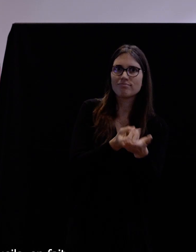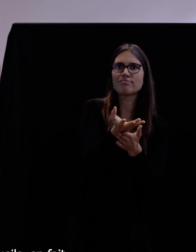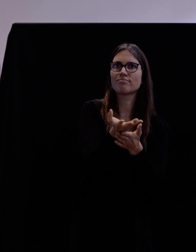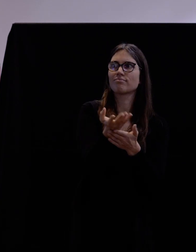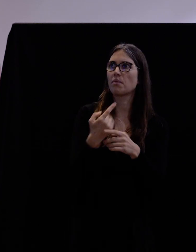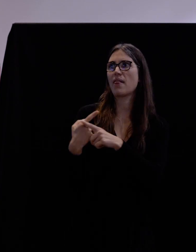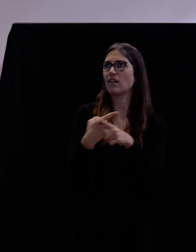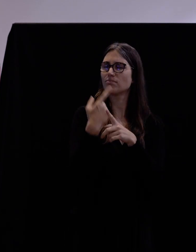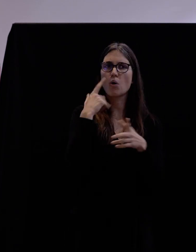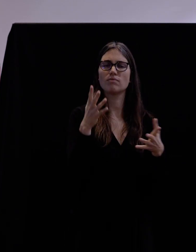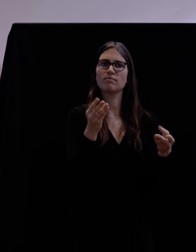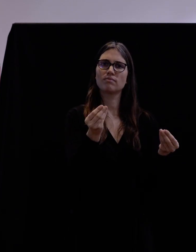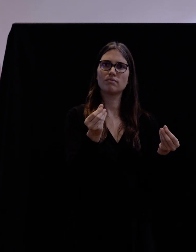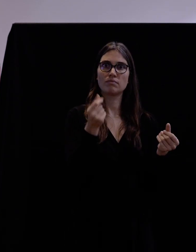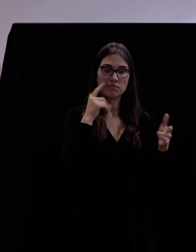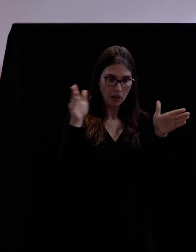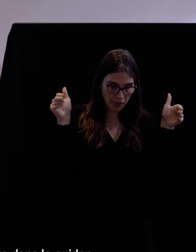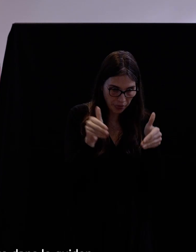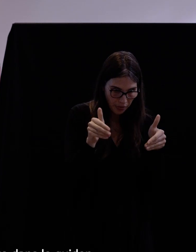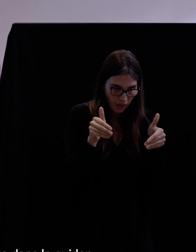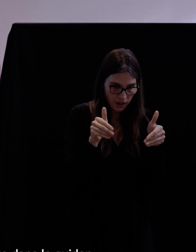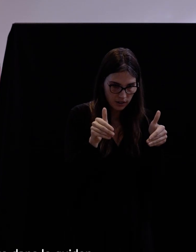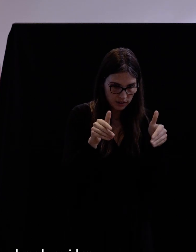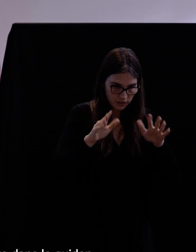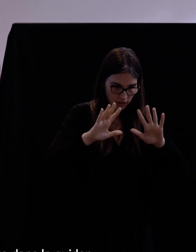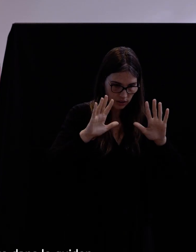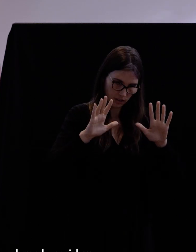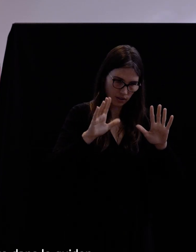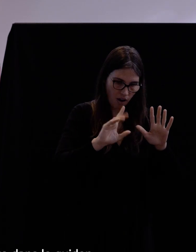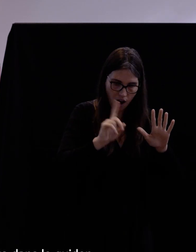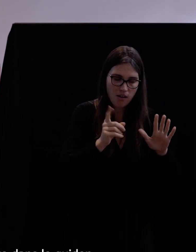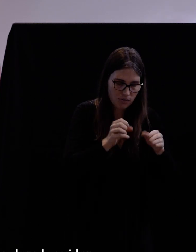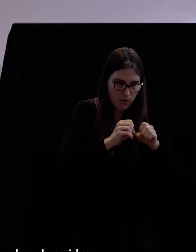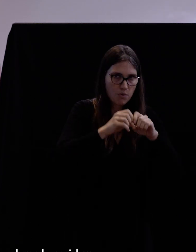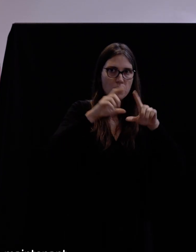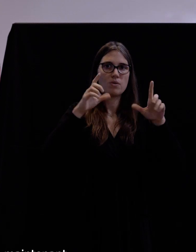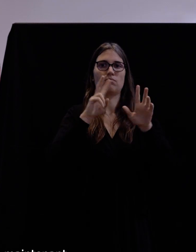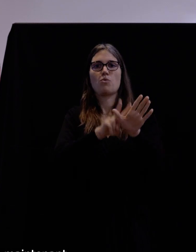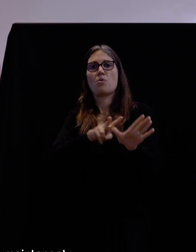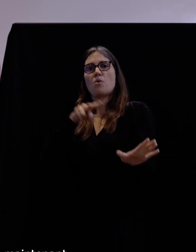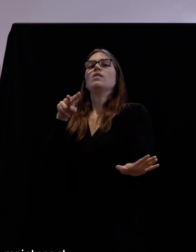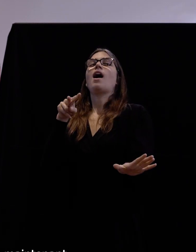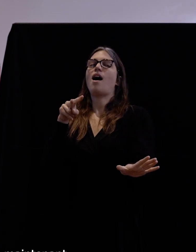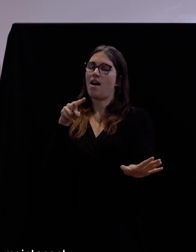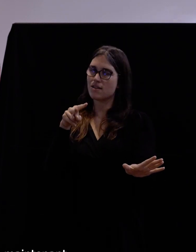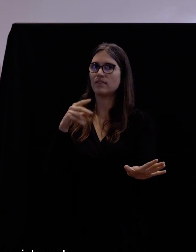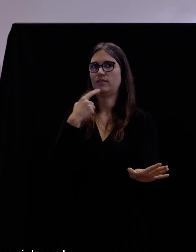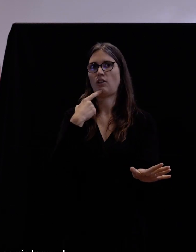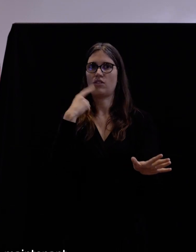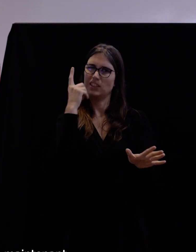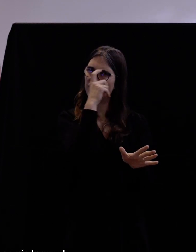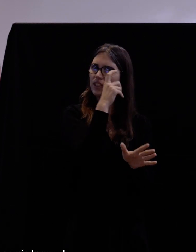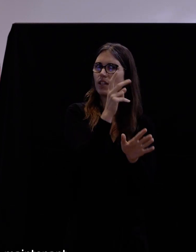ne voir que la période dans laquelle on est, et pas être trop la tête dans le guidon, pour essayer d'anticiper un peu les difficultés que